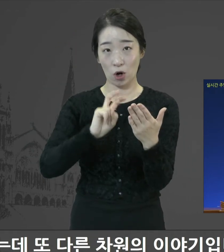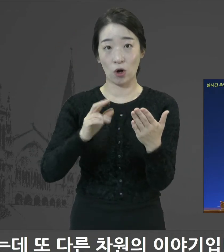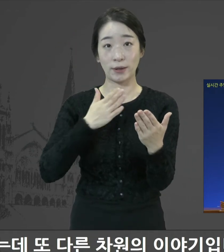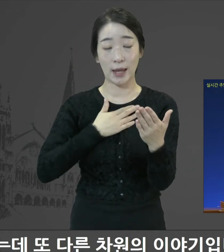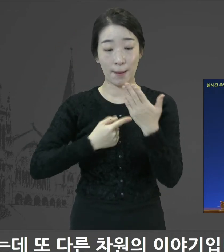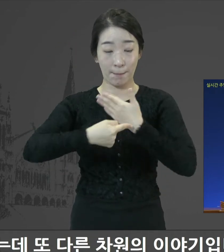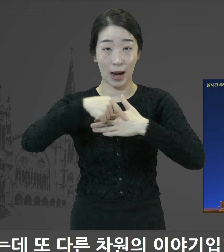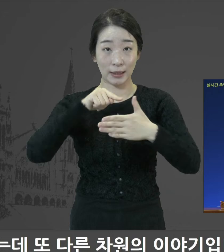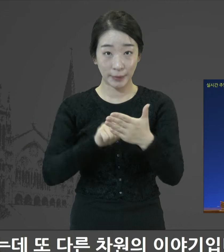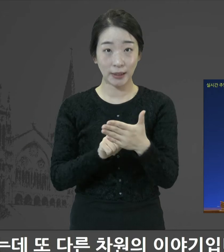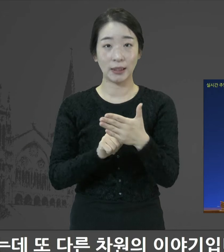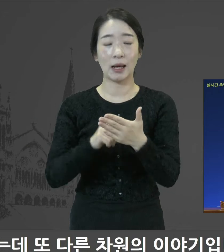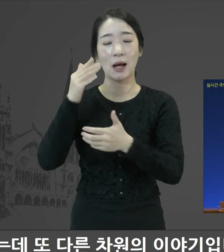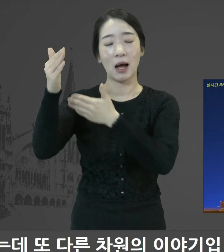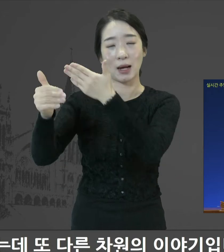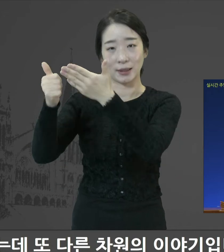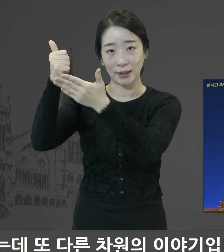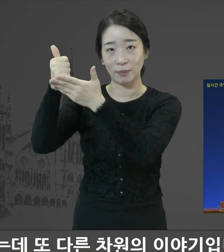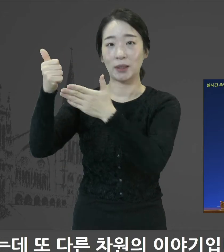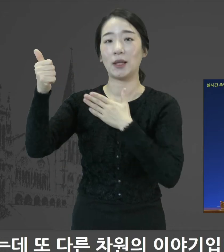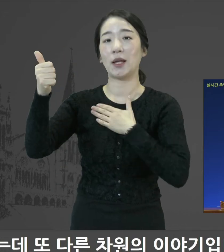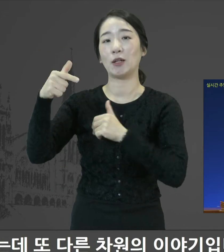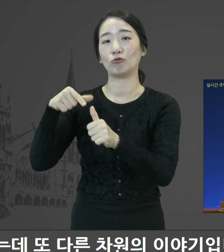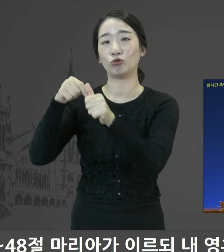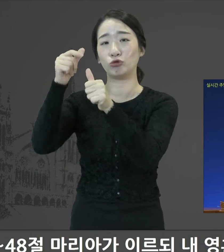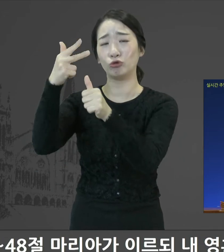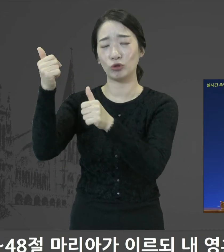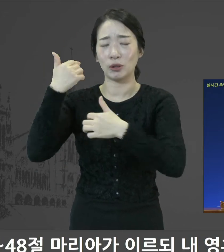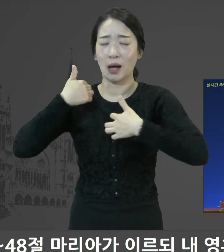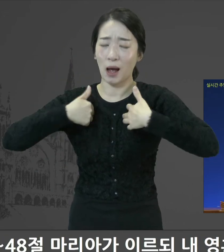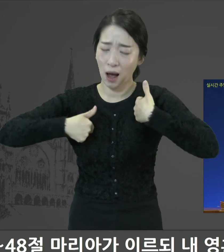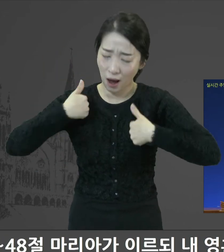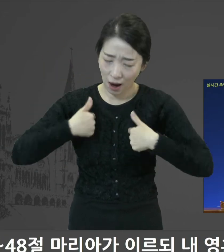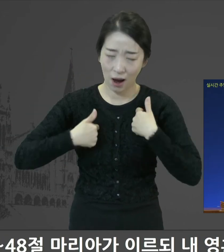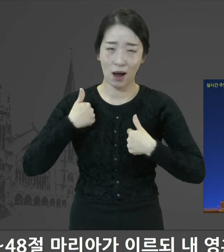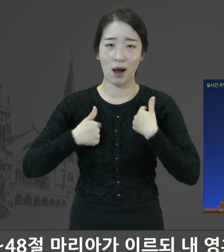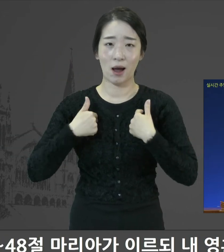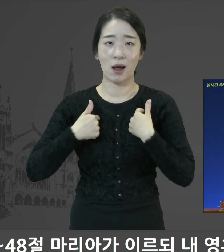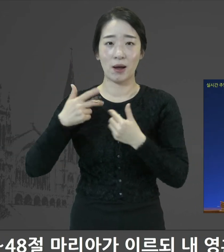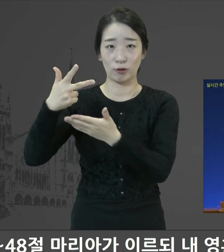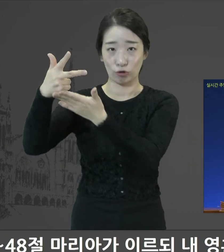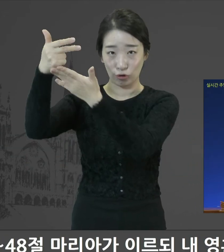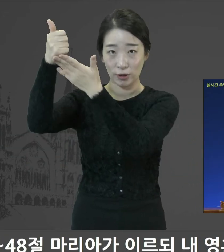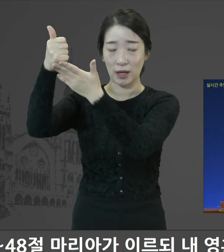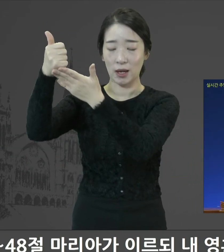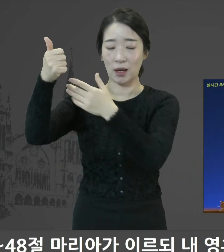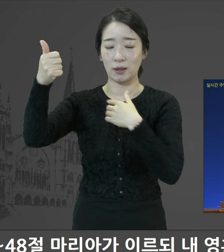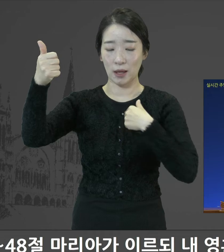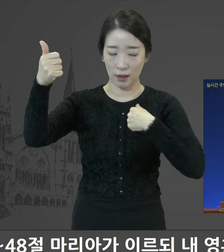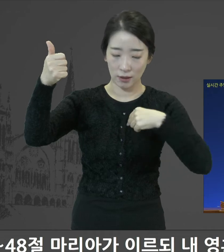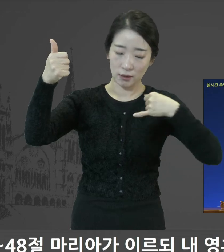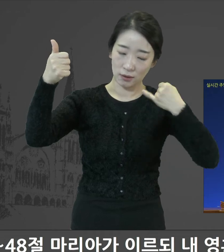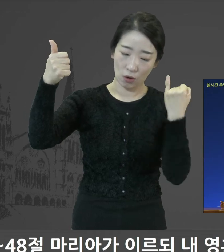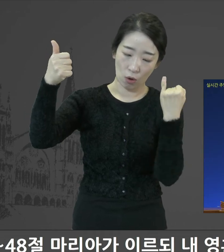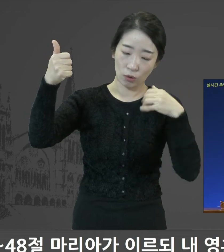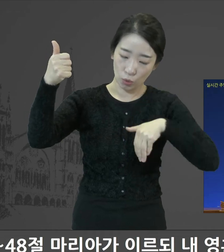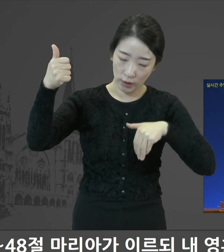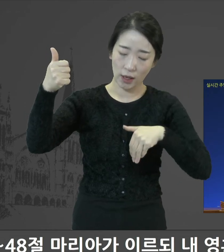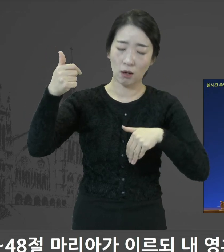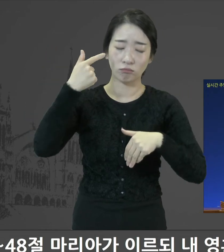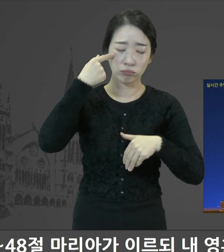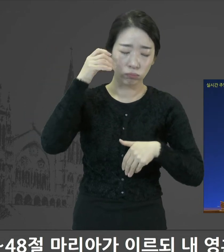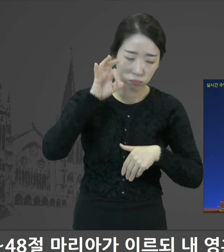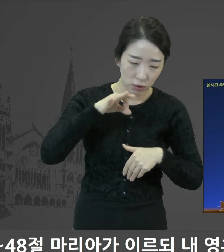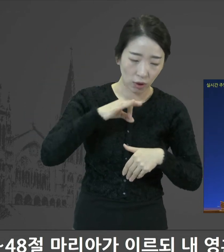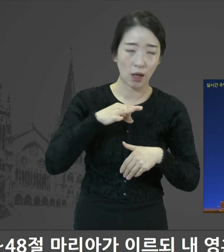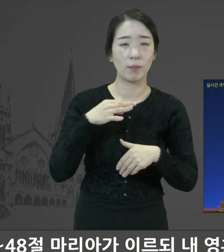내 마음이 하나님 내 구주를 기뻐하였음은 그의 여종의 비천함을 돌보셨습니다.